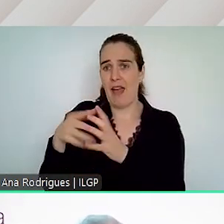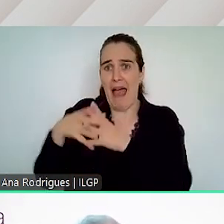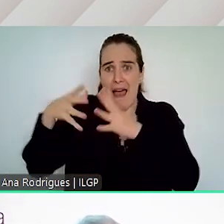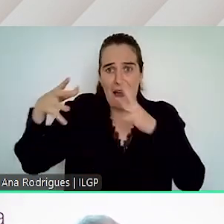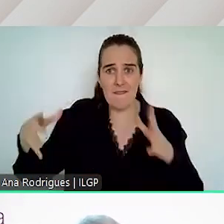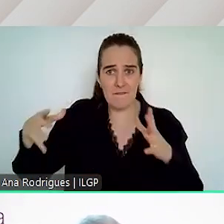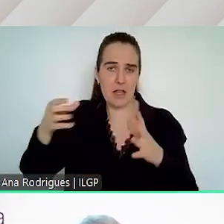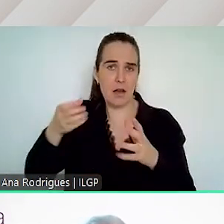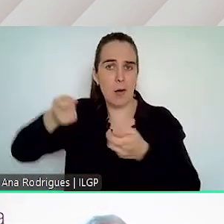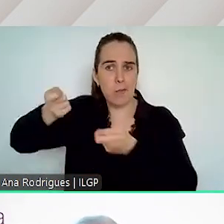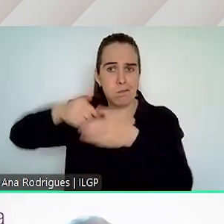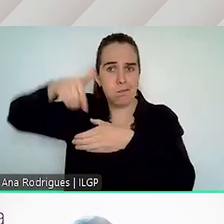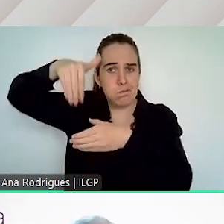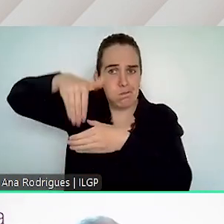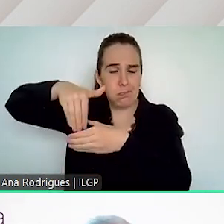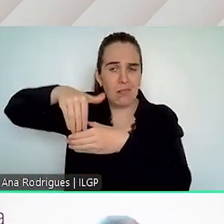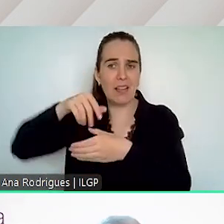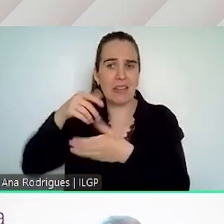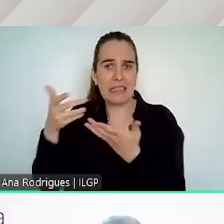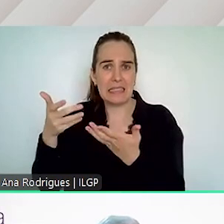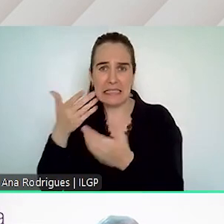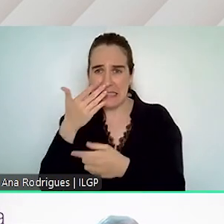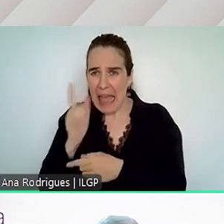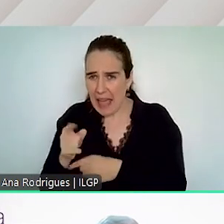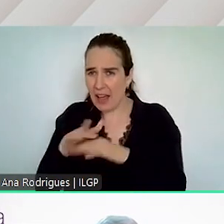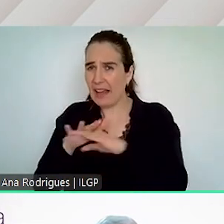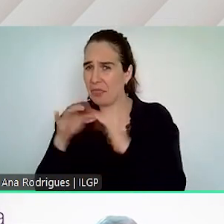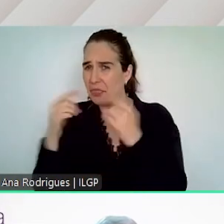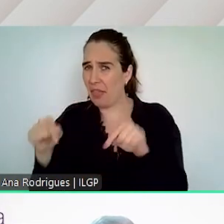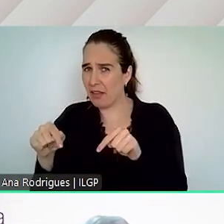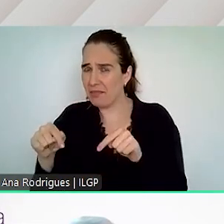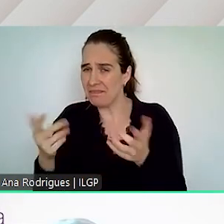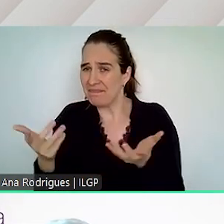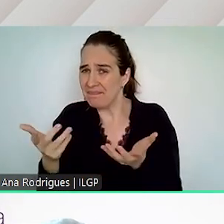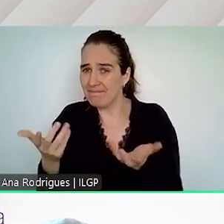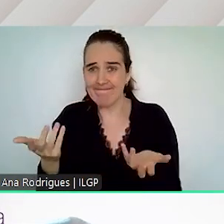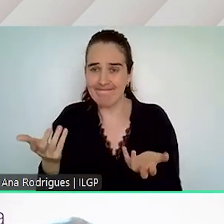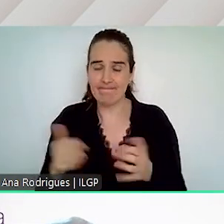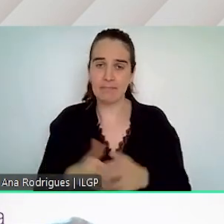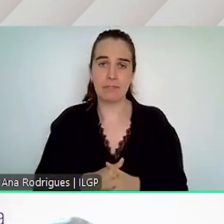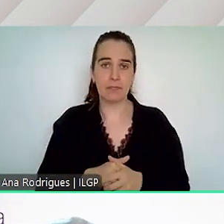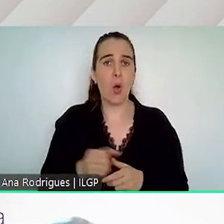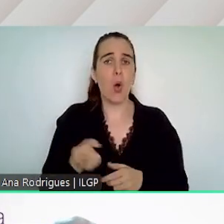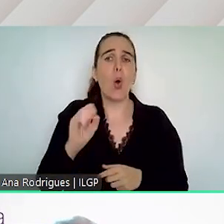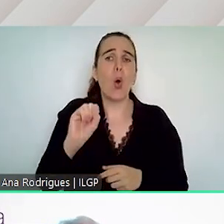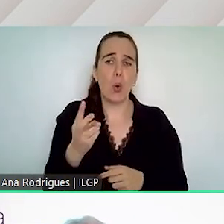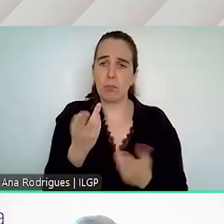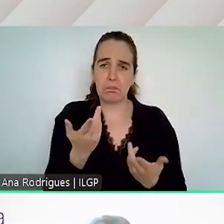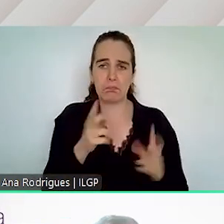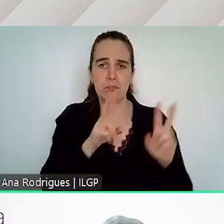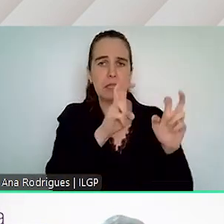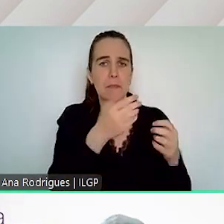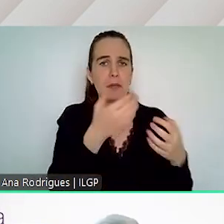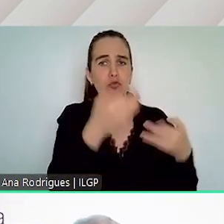morfologia, será o exemplo da organização em rede? E podíamos também pensar na justiça, com